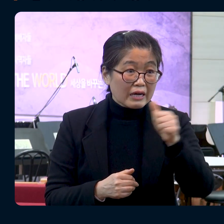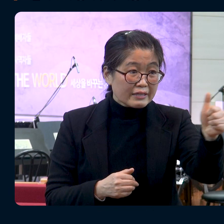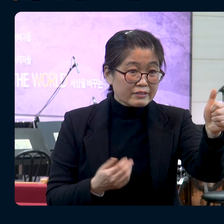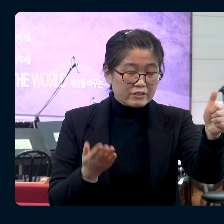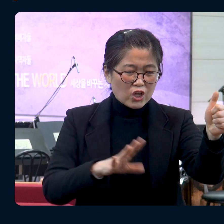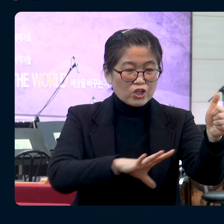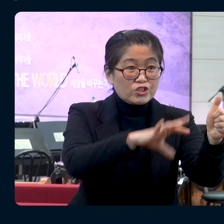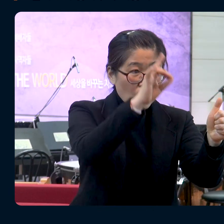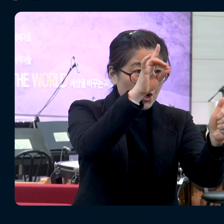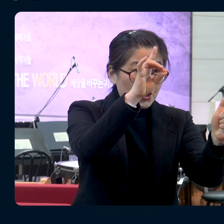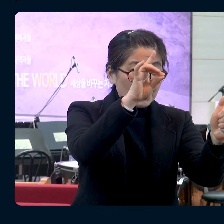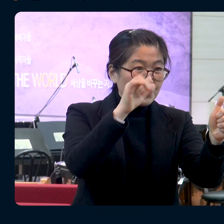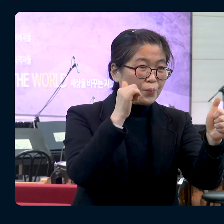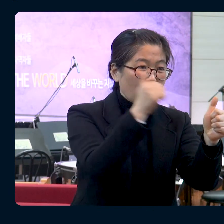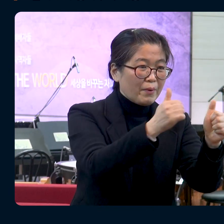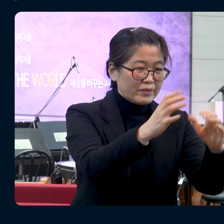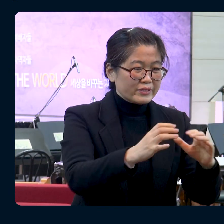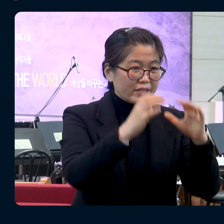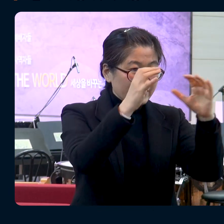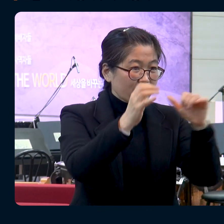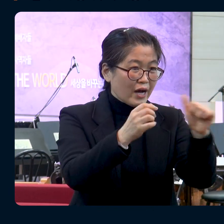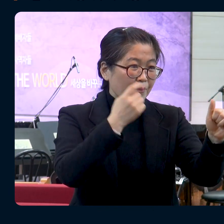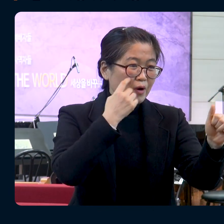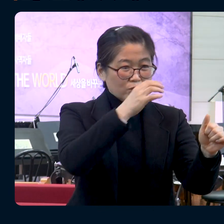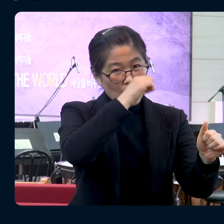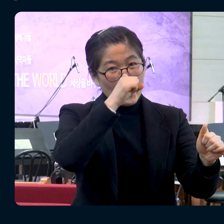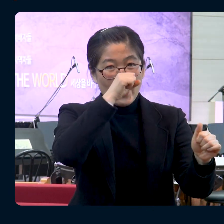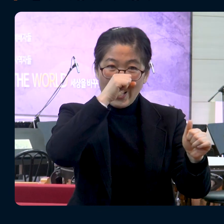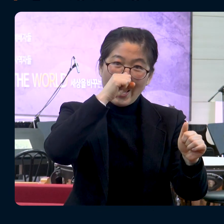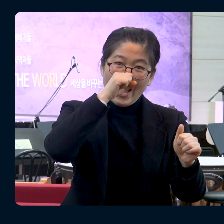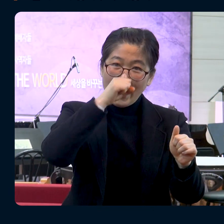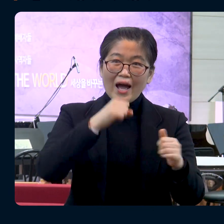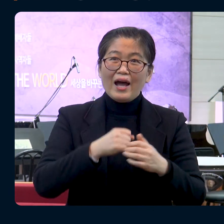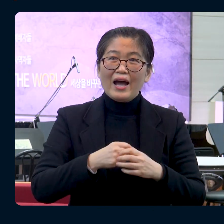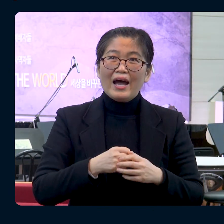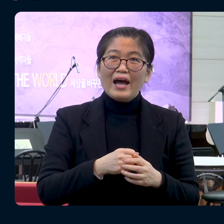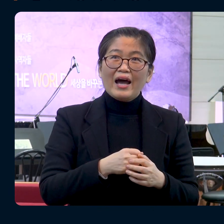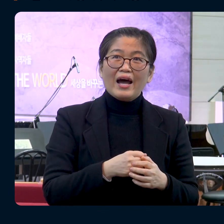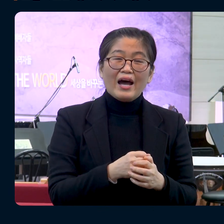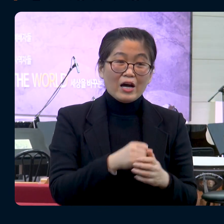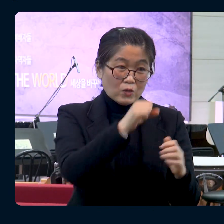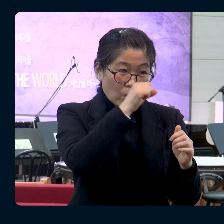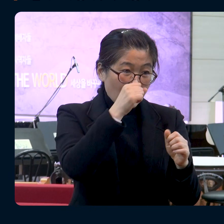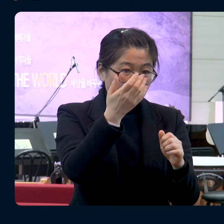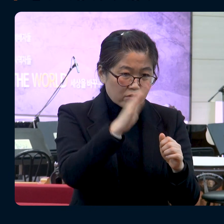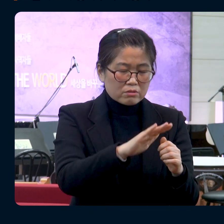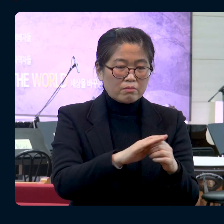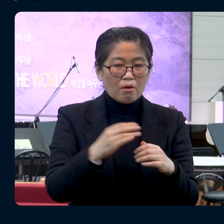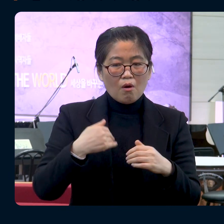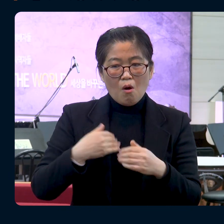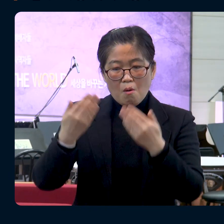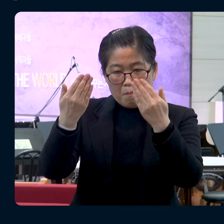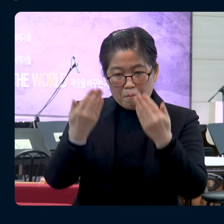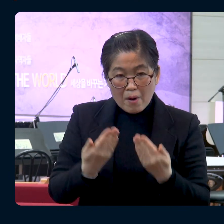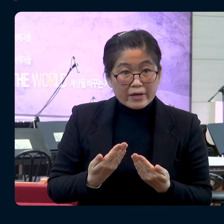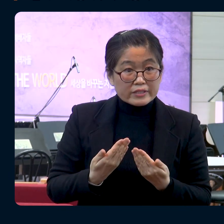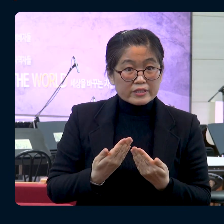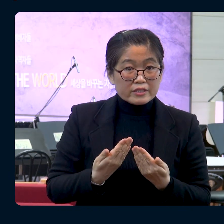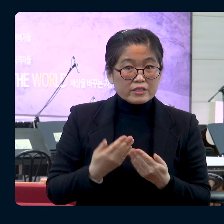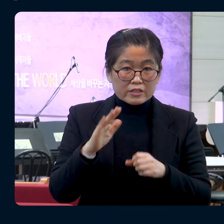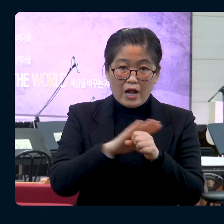16명이 그때 나갔는데 처음에는 가서 세상으로 나가가지고 막 세상 생활 하다가, 하지만 우리가 받은 사랑이